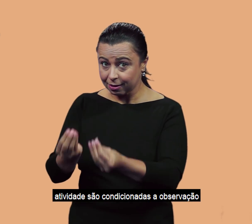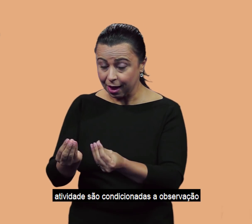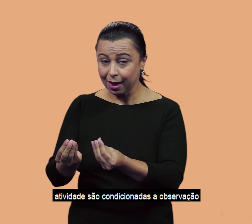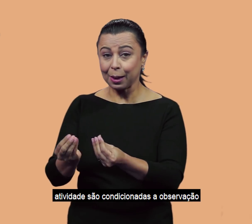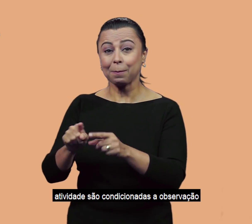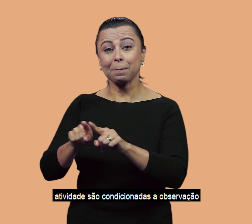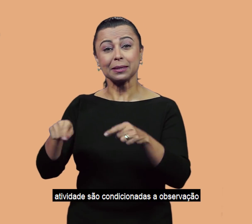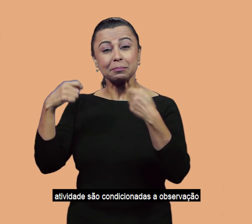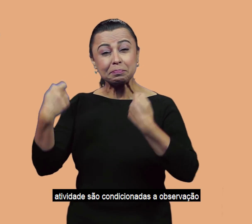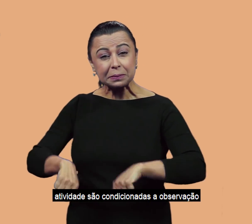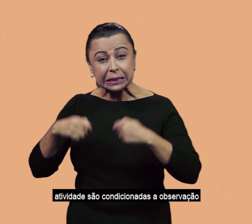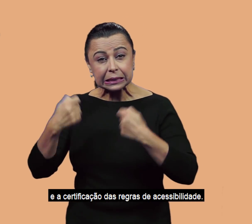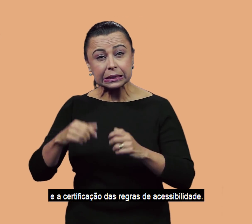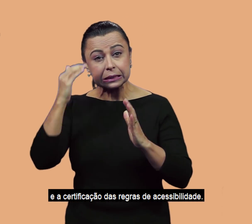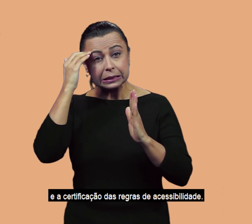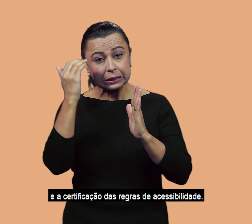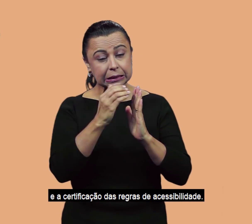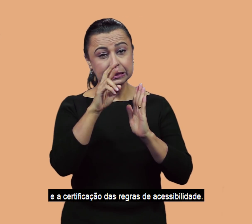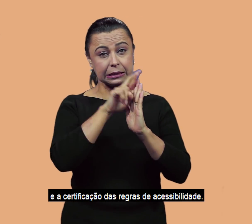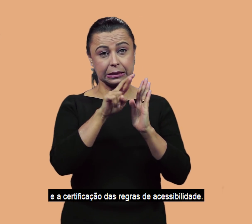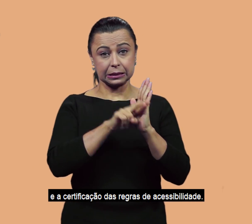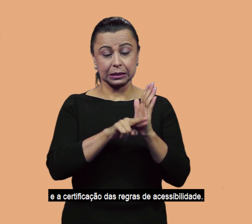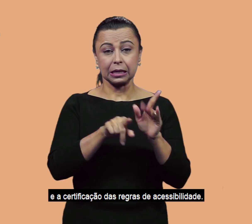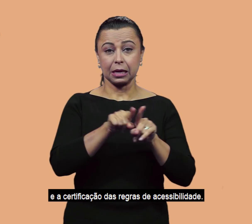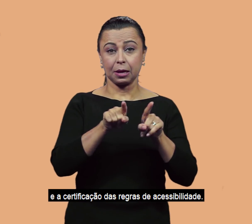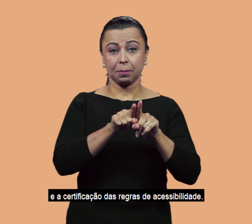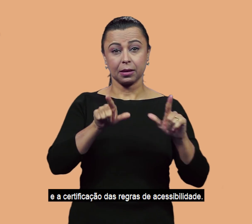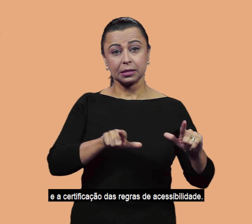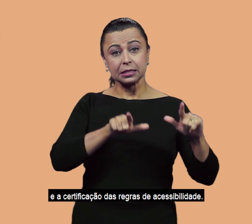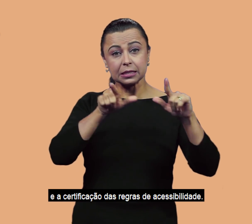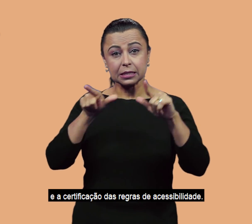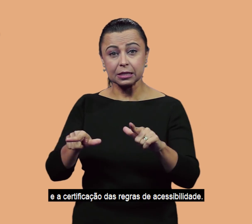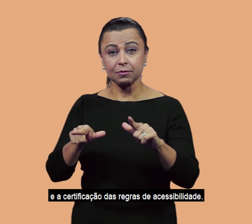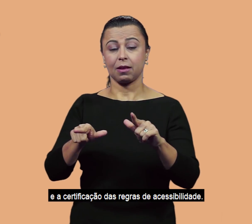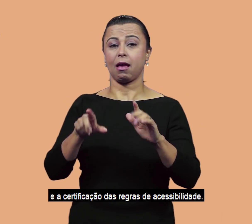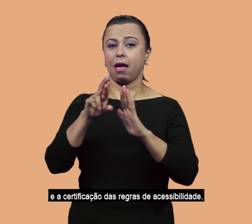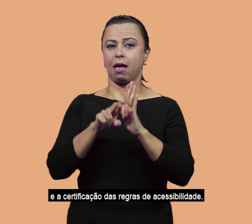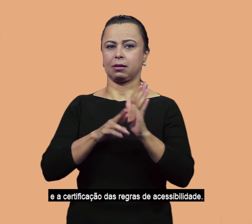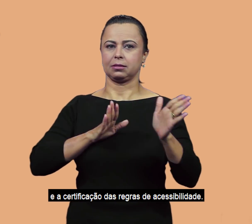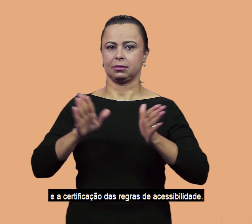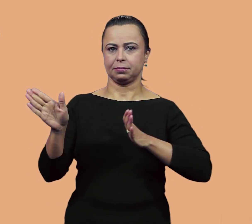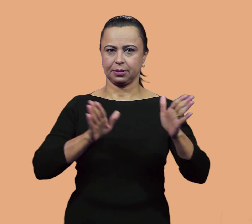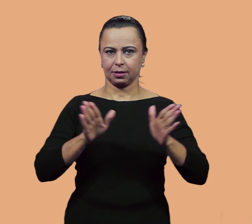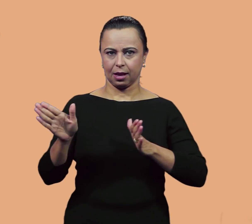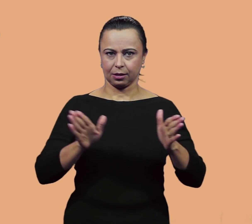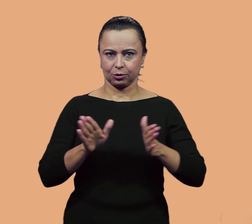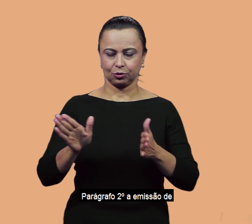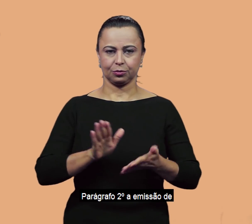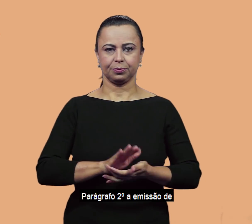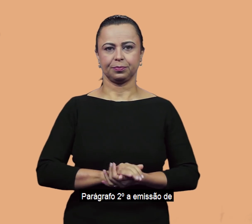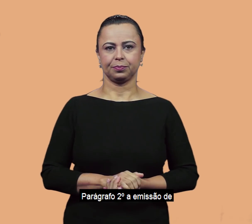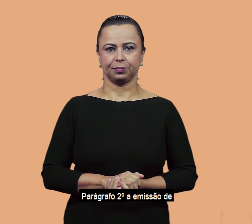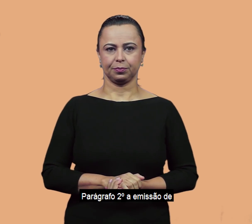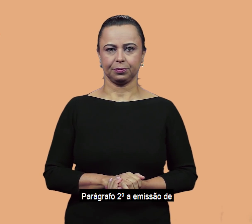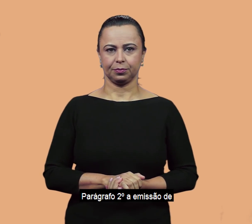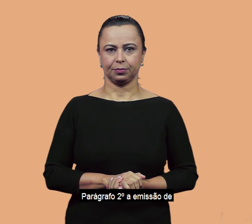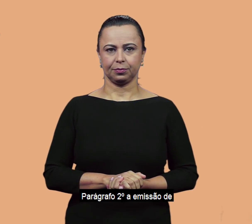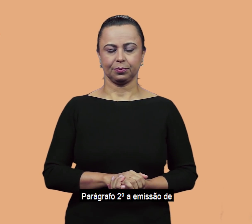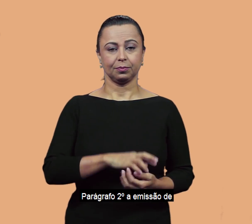observação ea certificação das regras de acessibilidade parágrafo 2º a emissão